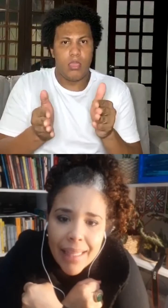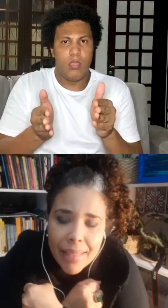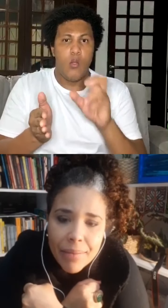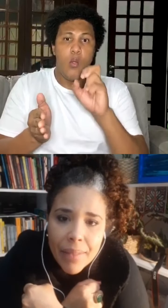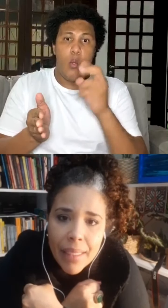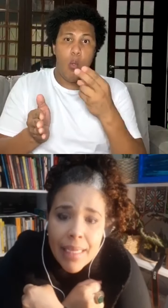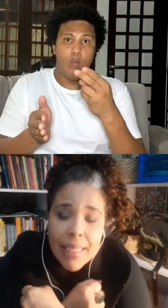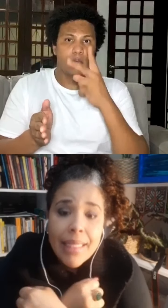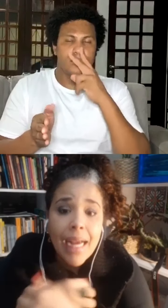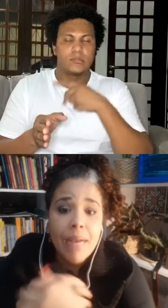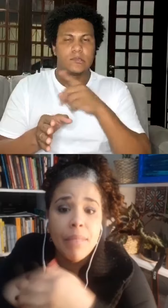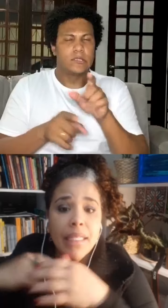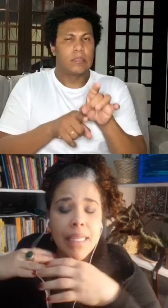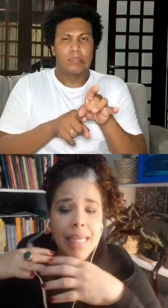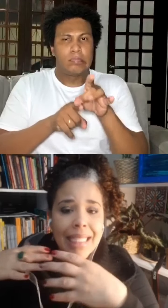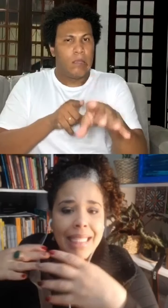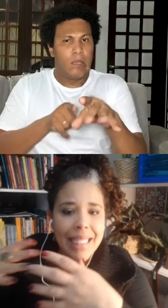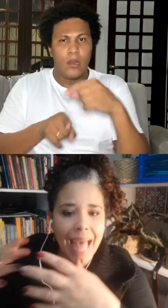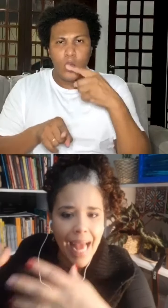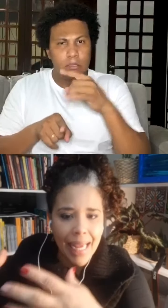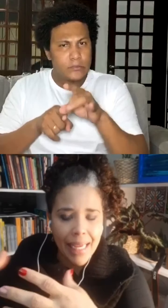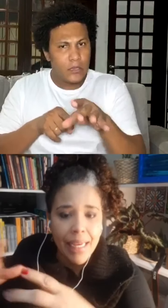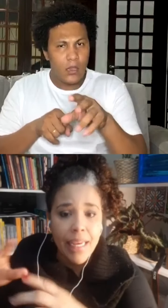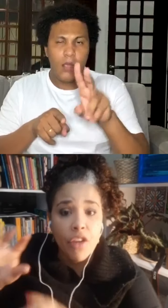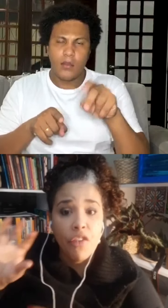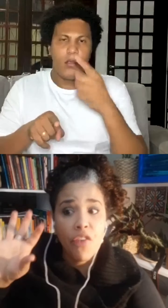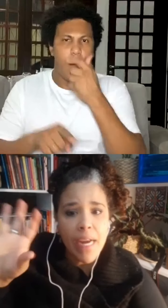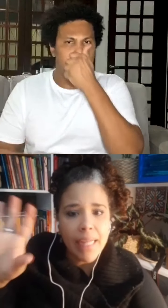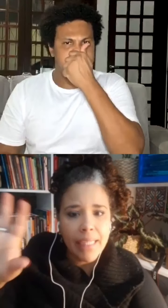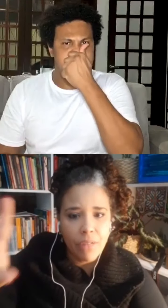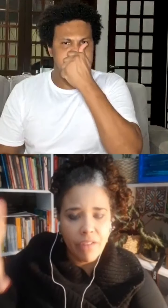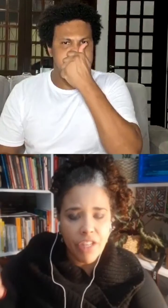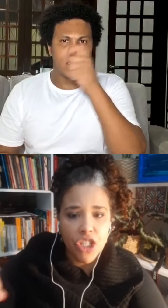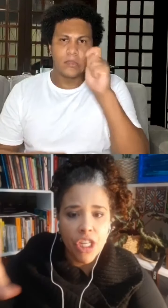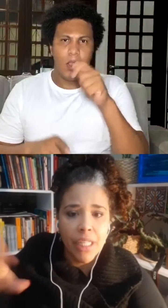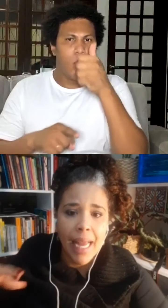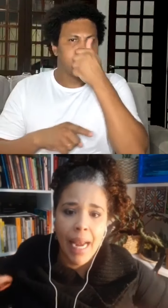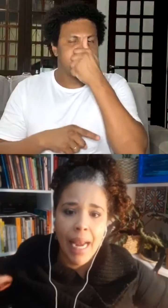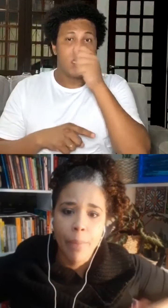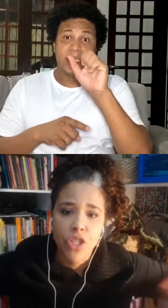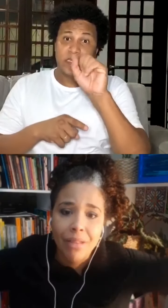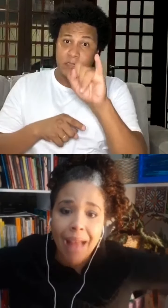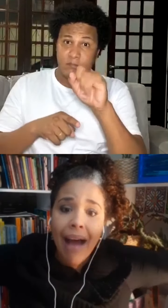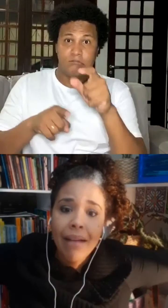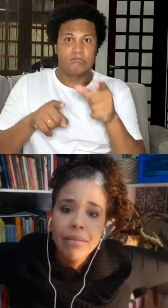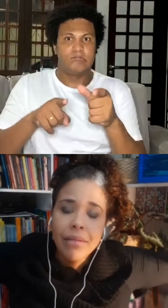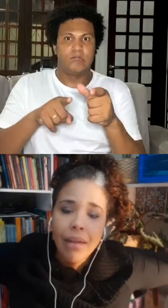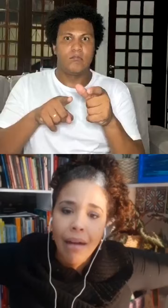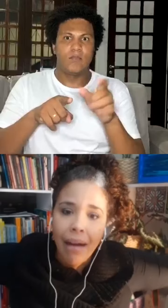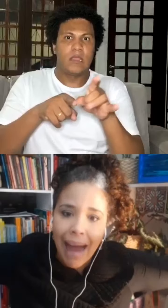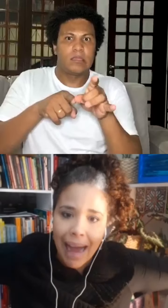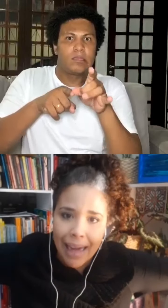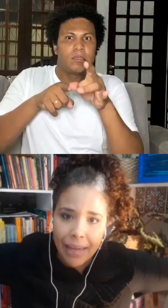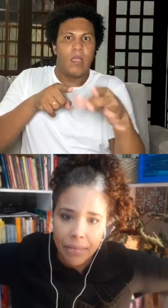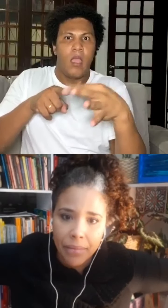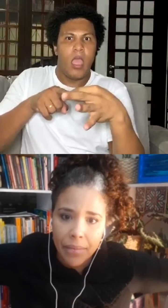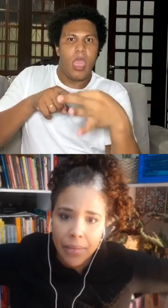apertada. Se a camisinha sai e fica dentro da vagina, ela pode estar